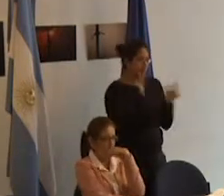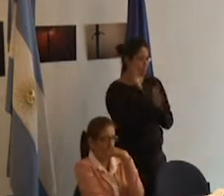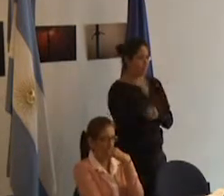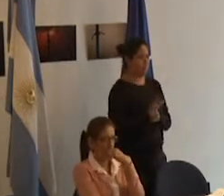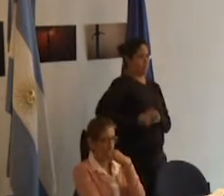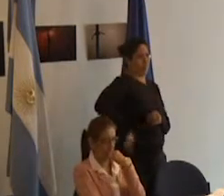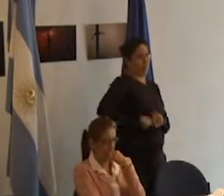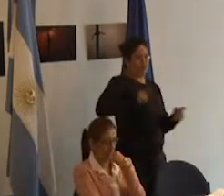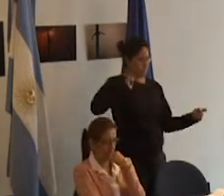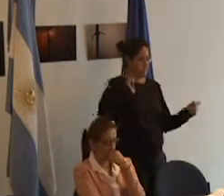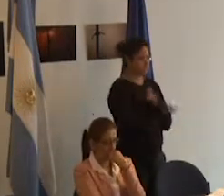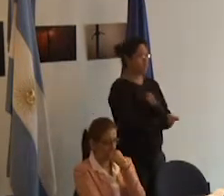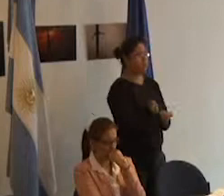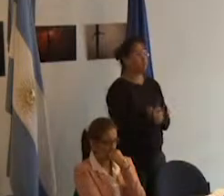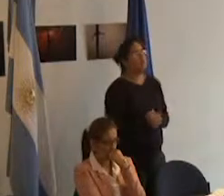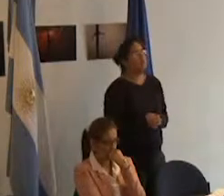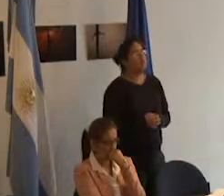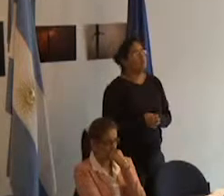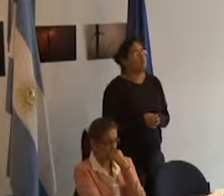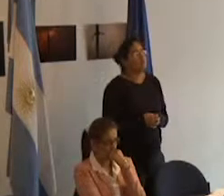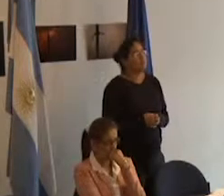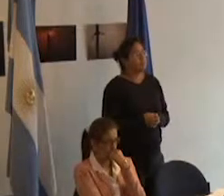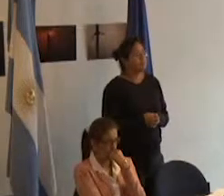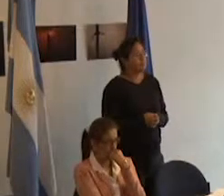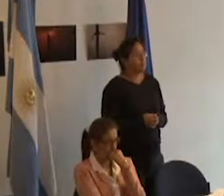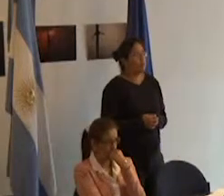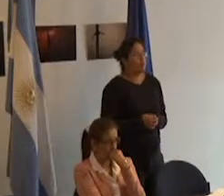que es necesaria para la escuela.